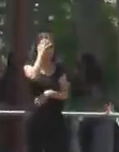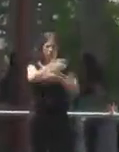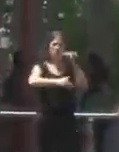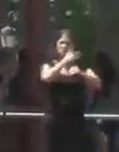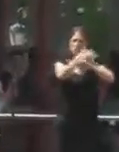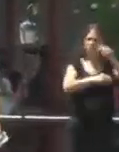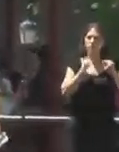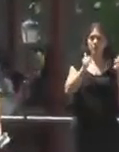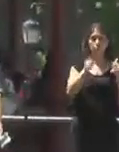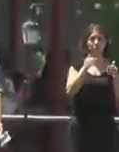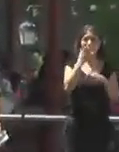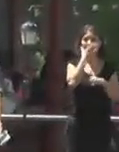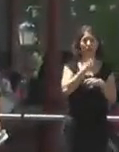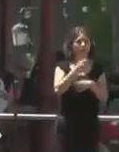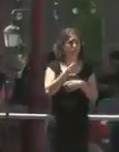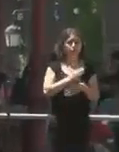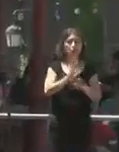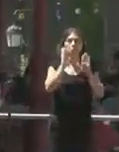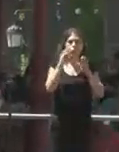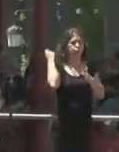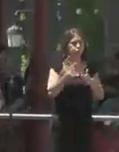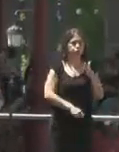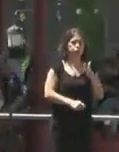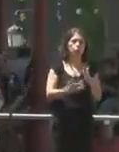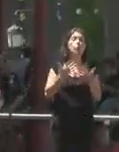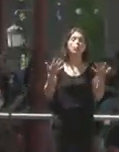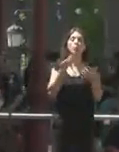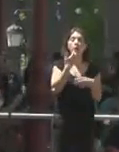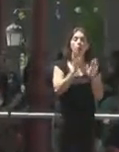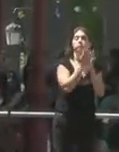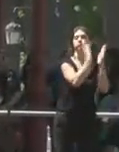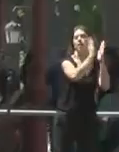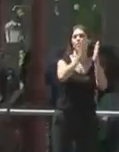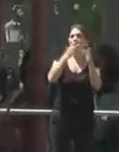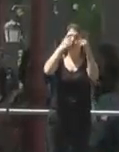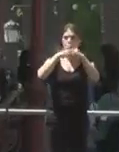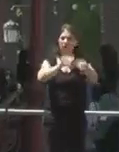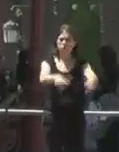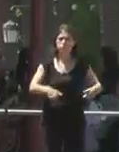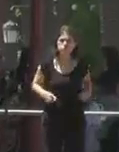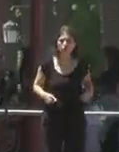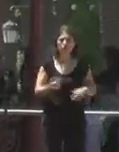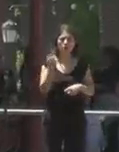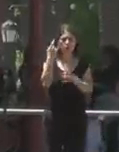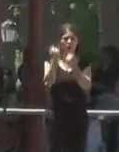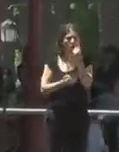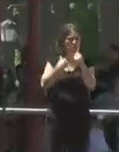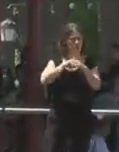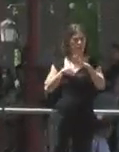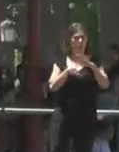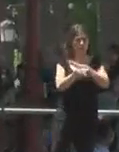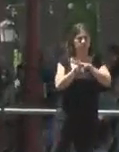proceso que va a ser fermoso, pero que va a ser duro, e é recuperar as bibliotecas públicas desta cidade para a xestión do propio concello,